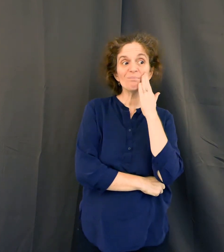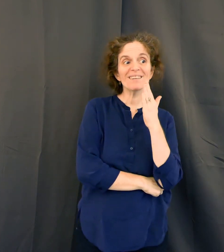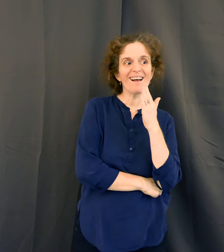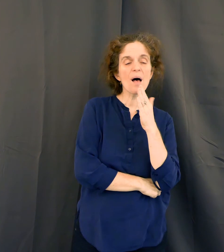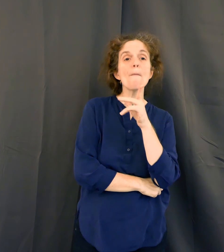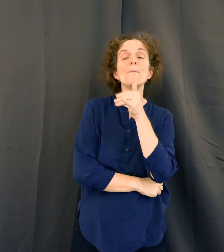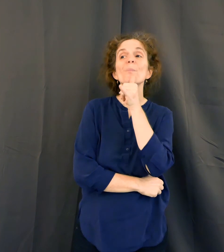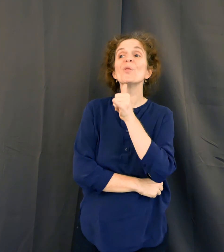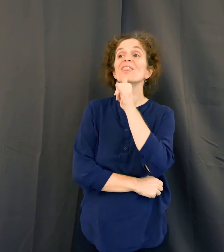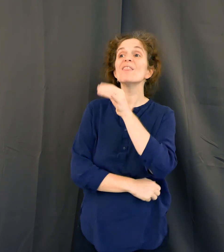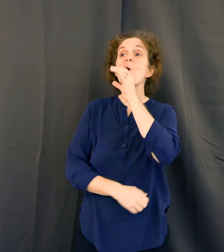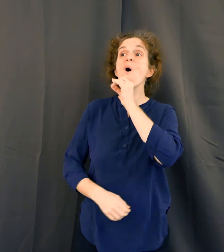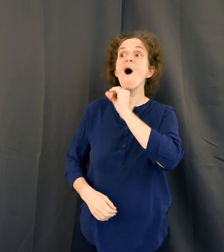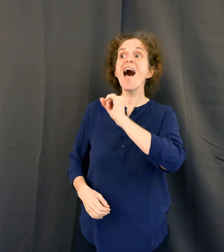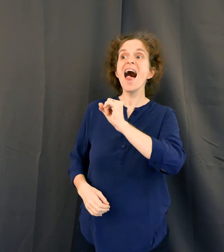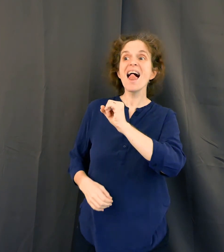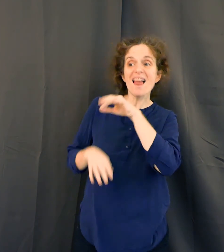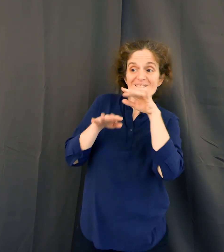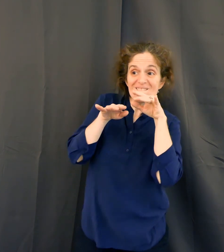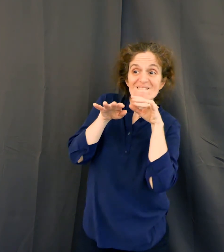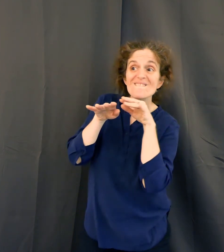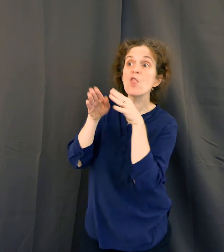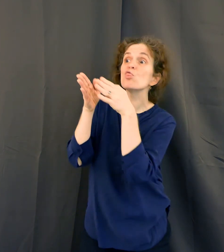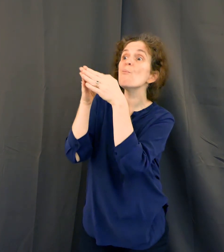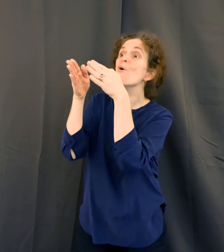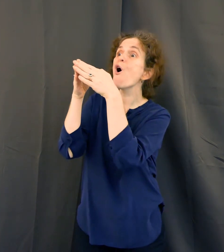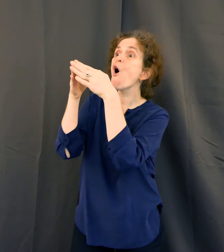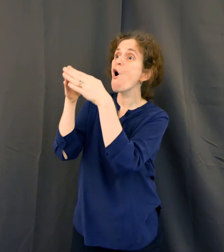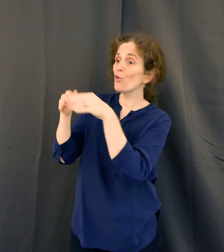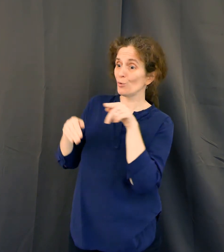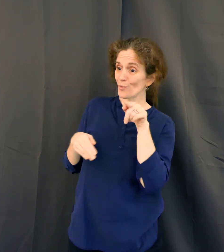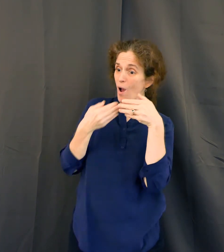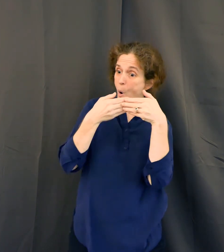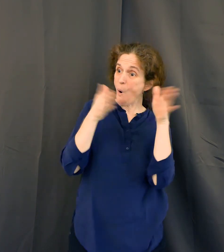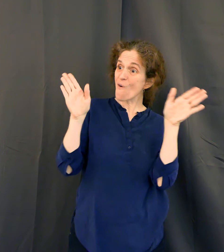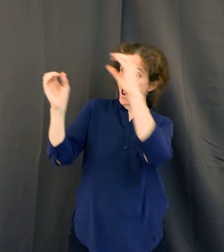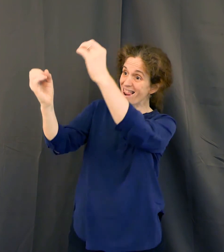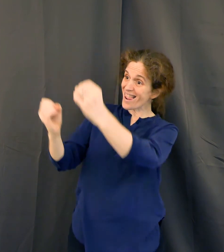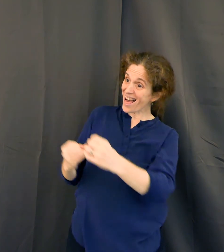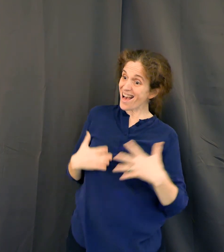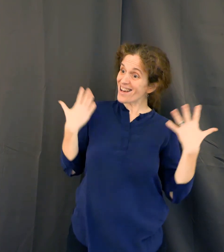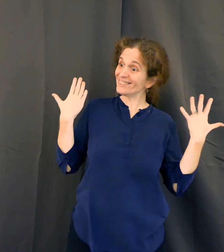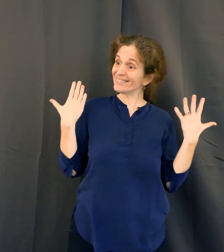J'ai une idée. Et si on allait voir Petit Noël pour lui demander de nous ouvrir les portes du